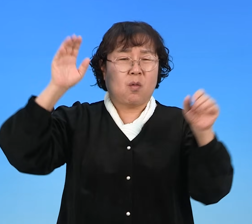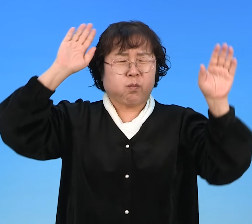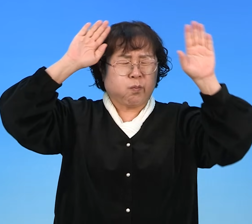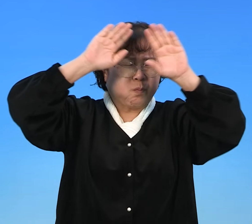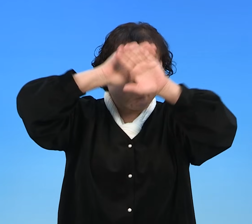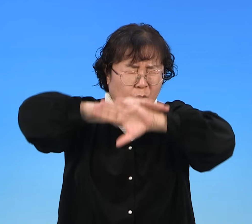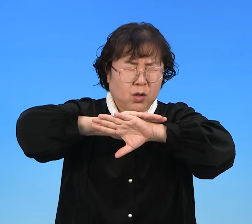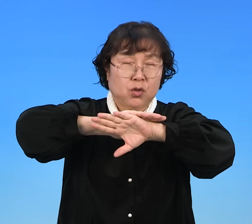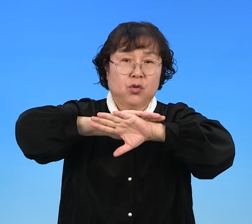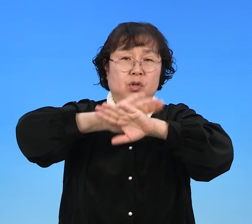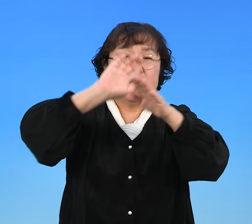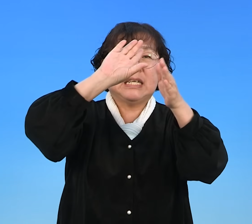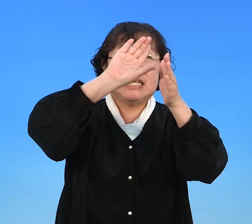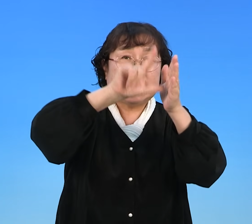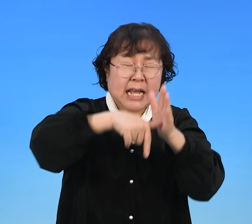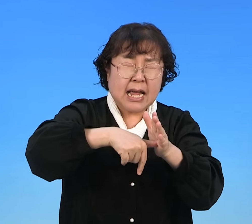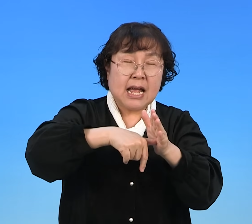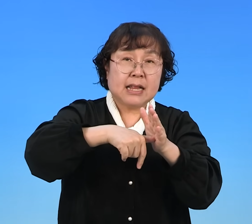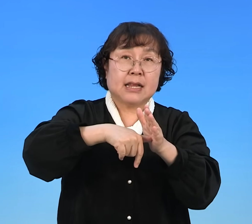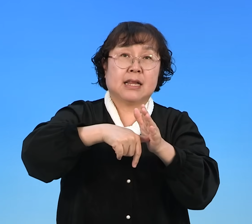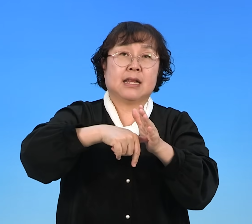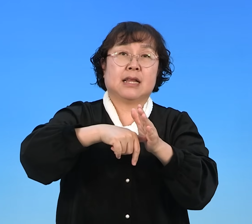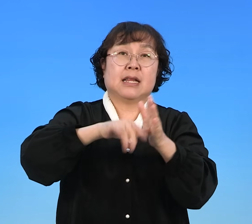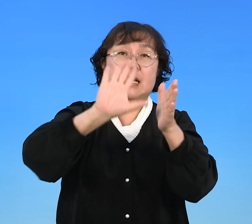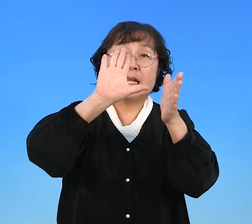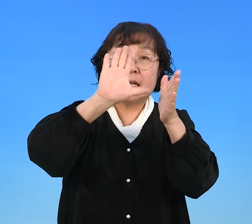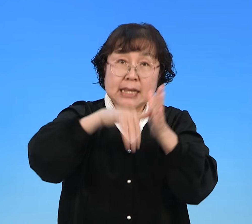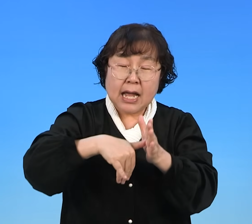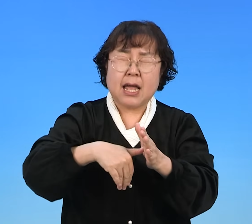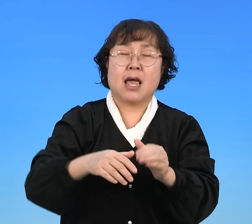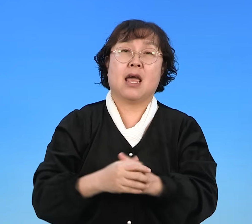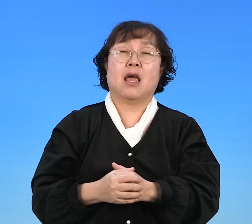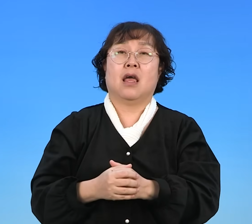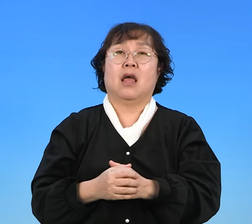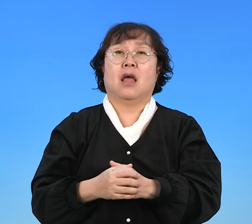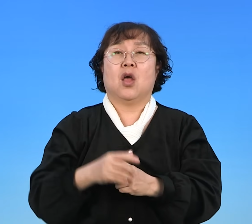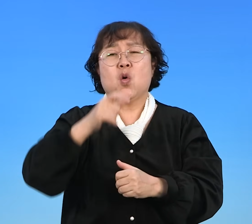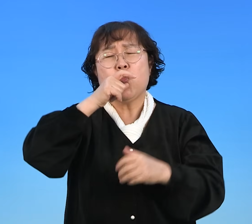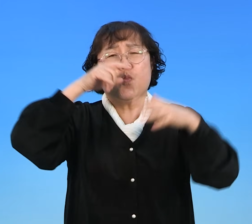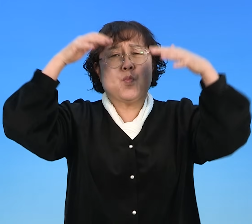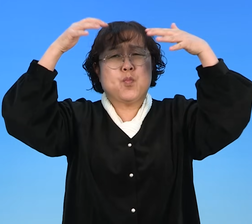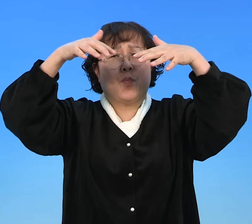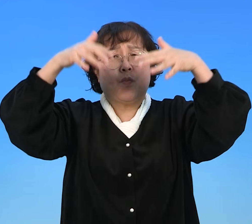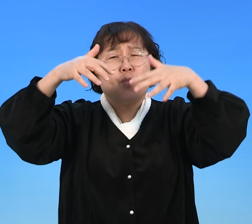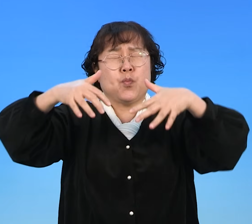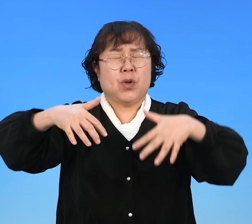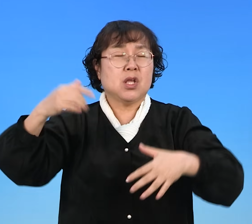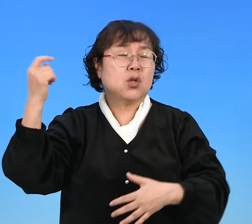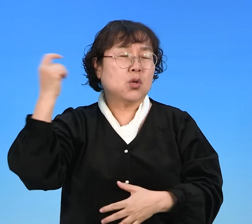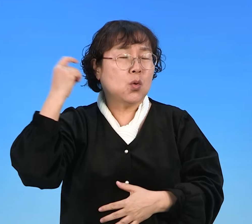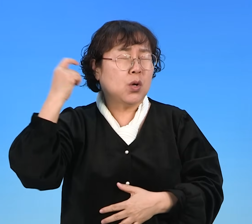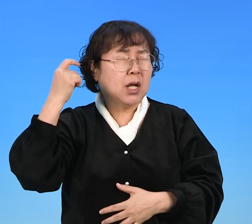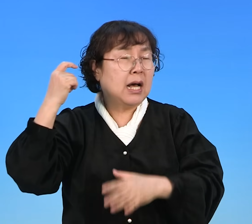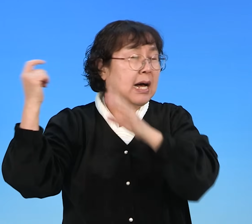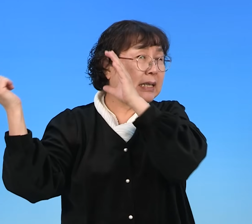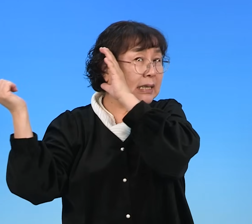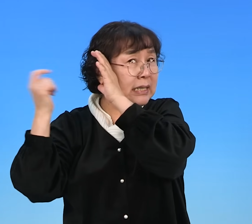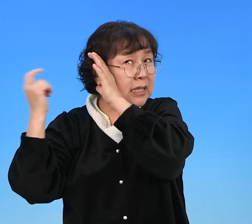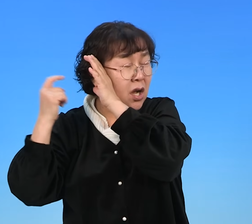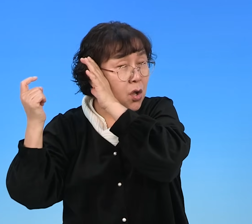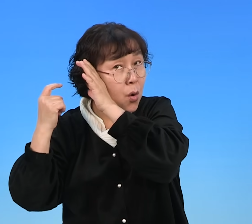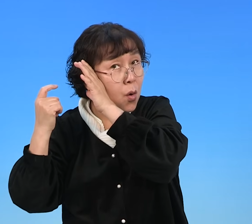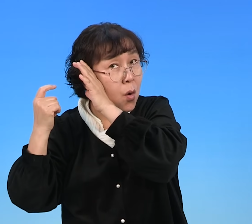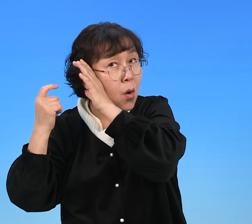이런 시대에 참 빗소리가 들립니다. 엘리야와 같은 이런 아름다운 복음, 또 희망의